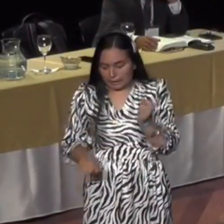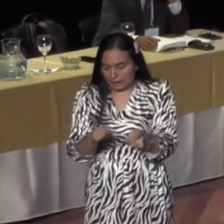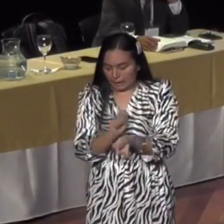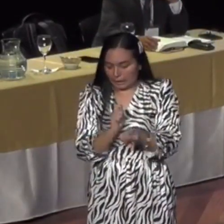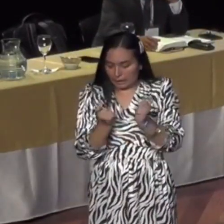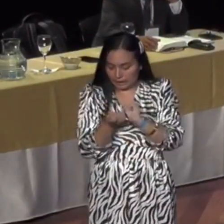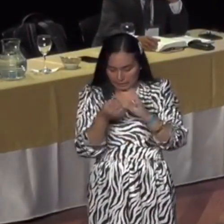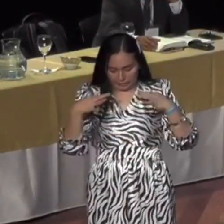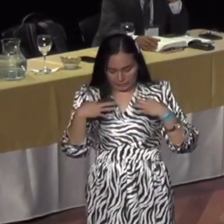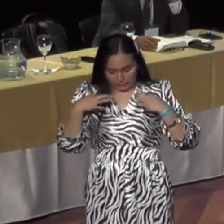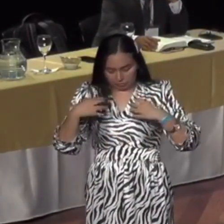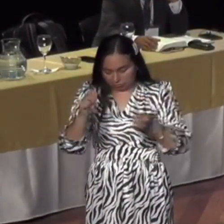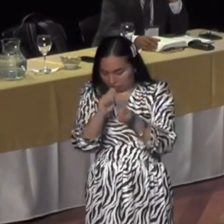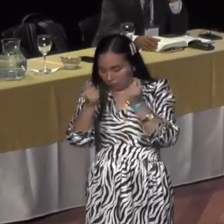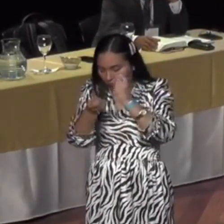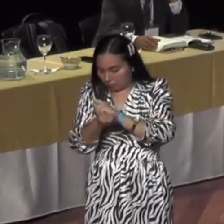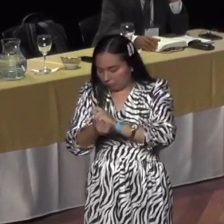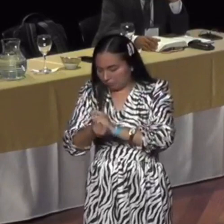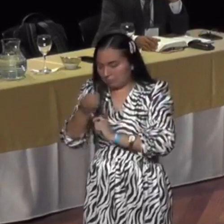iglesia.